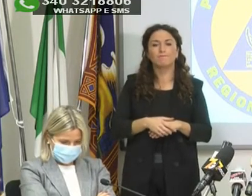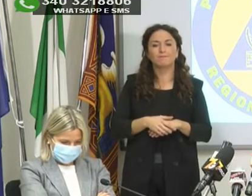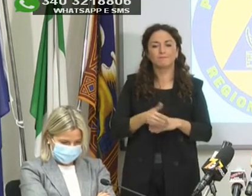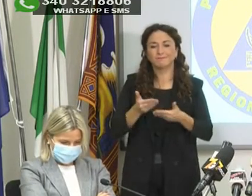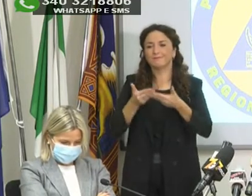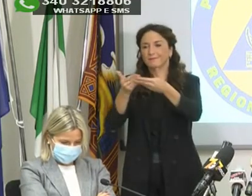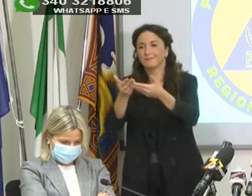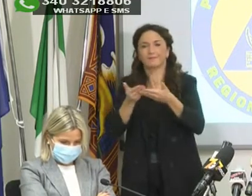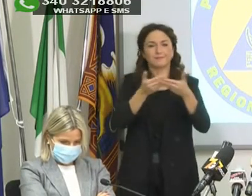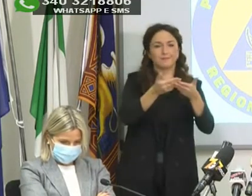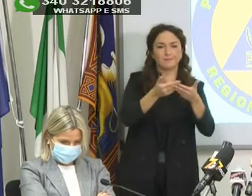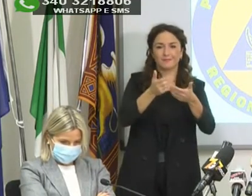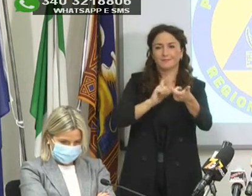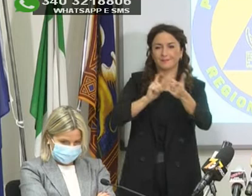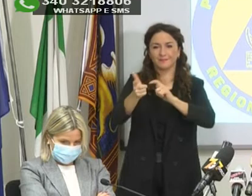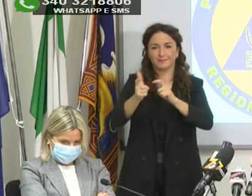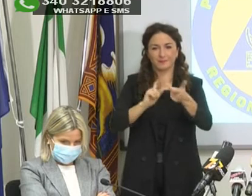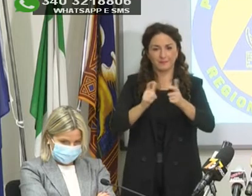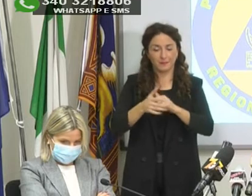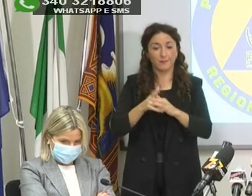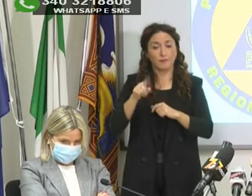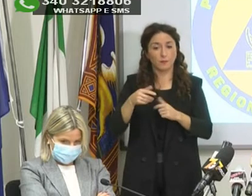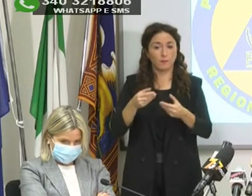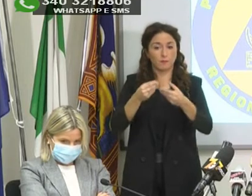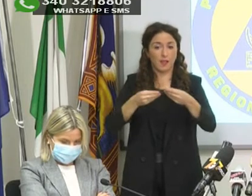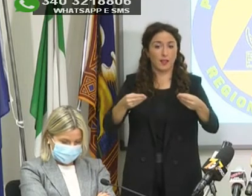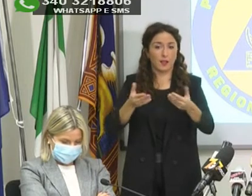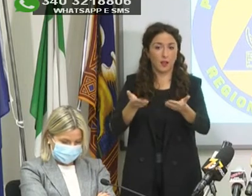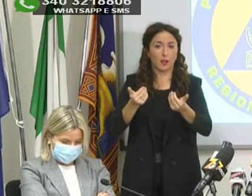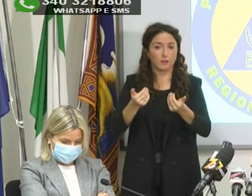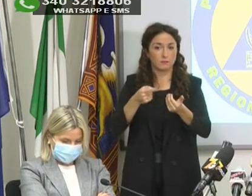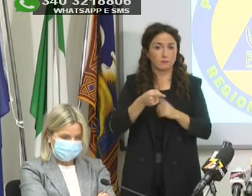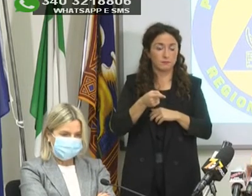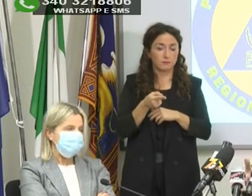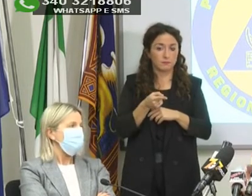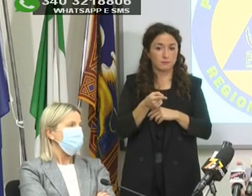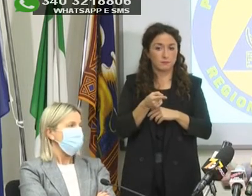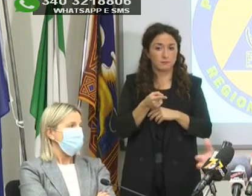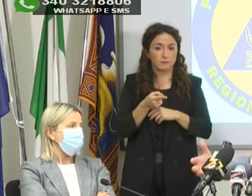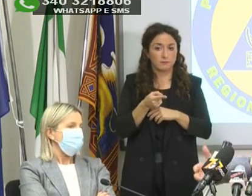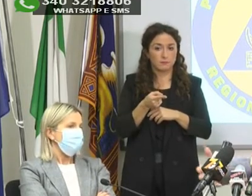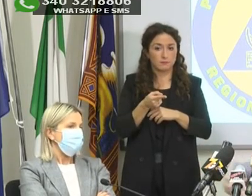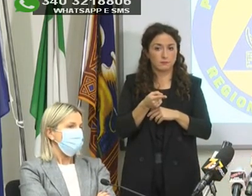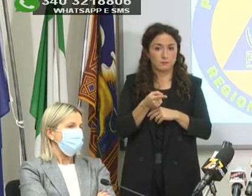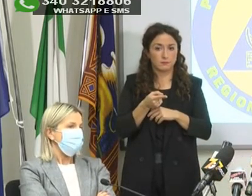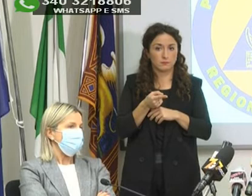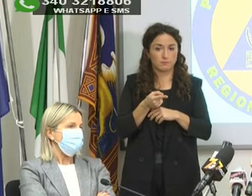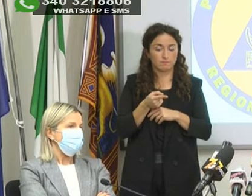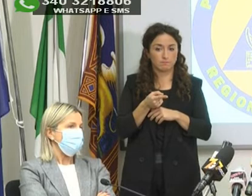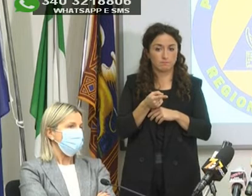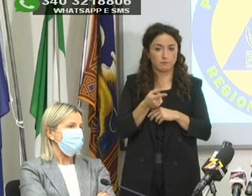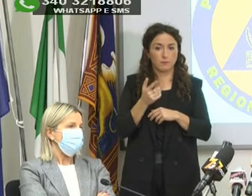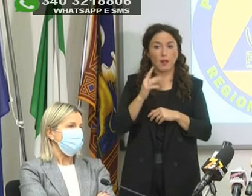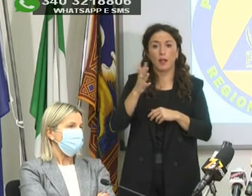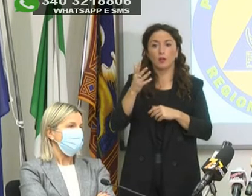aiutiamo a vicenda, ma perché anche compriamo materiale sempre, non attendendo sempre l'arrivo